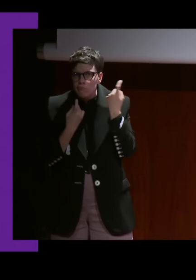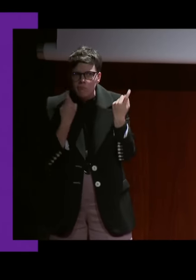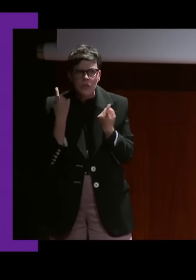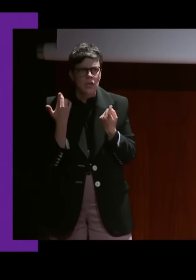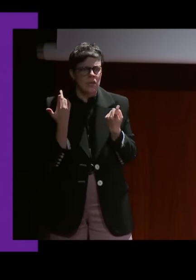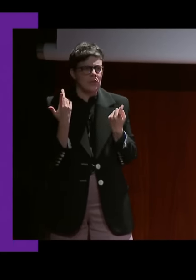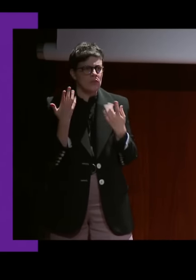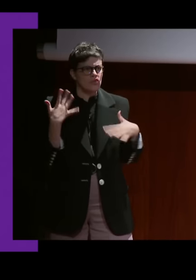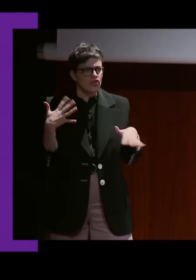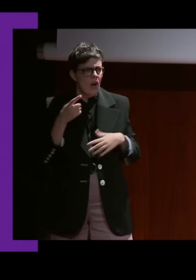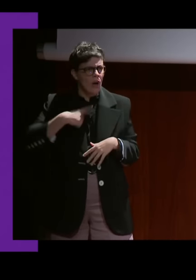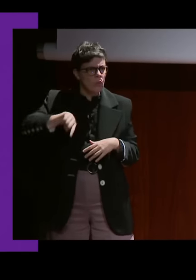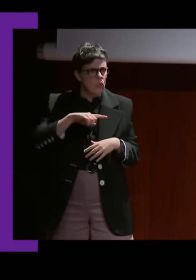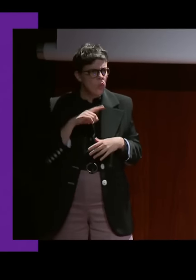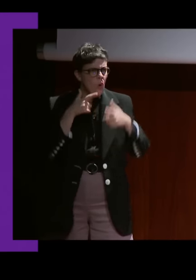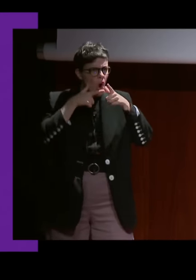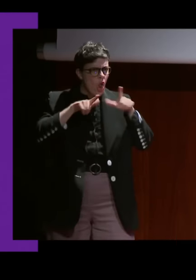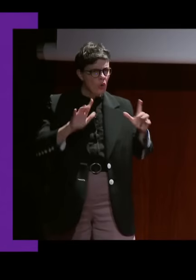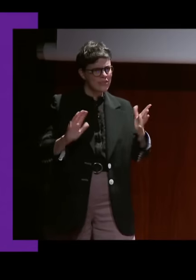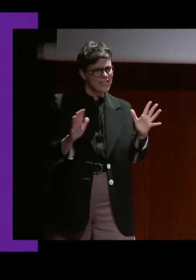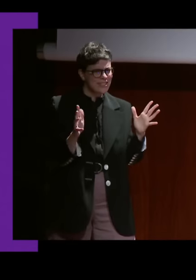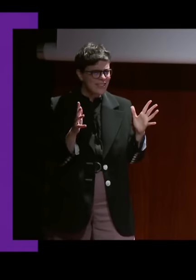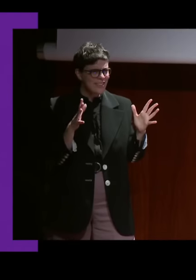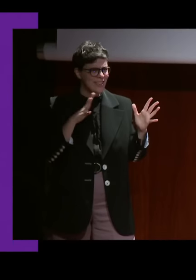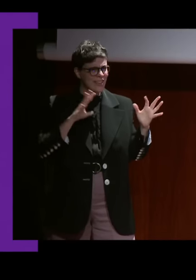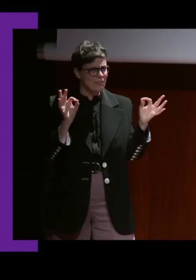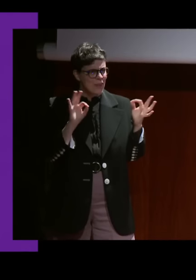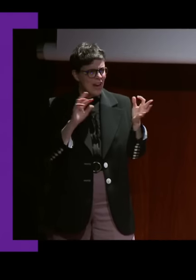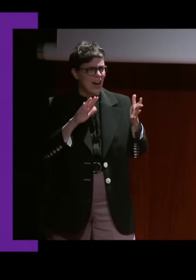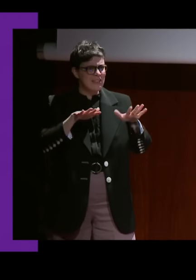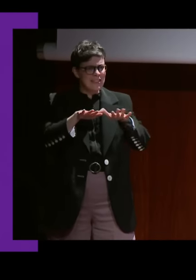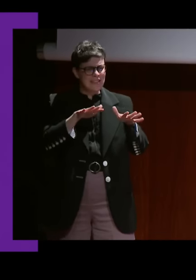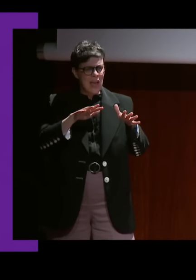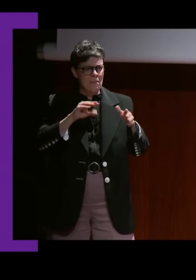Qu'est-ce que l'édition papier apporte?